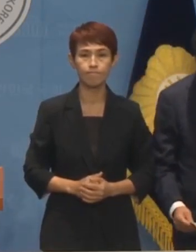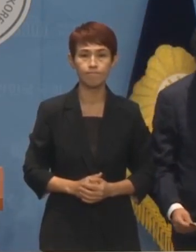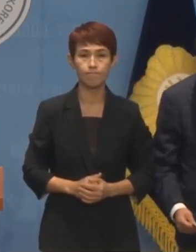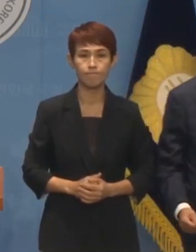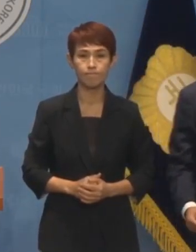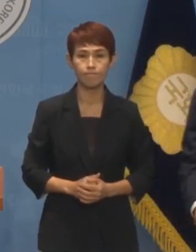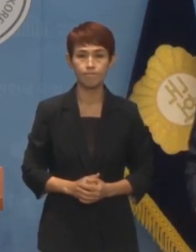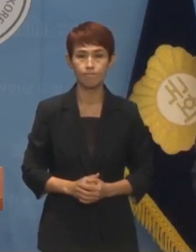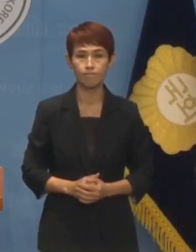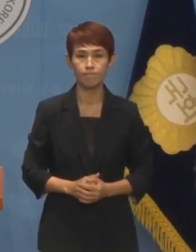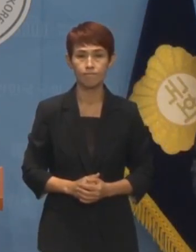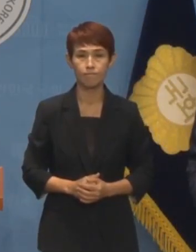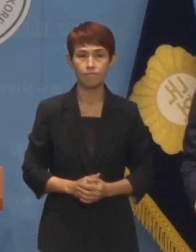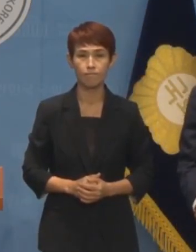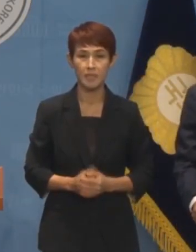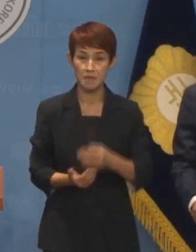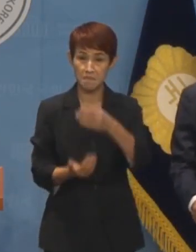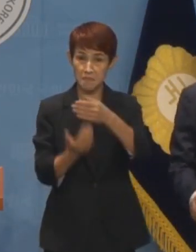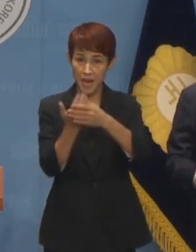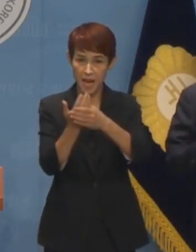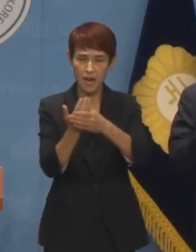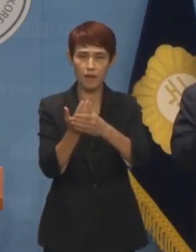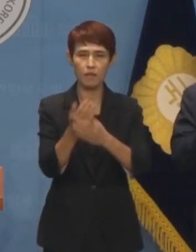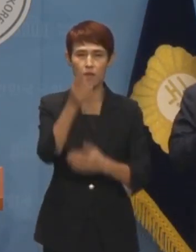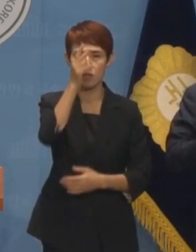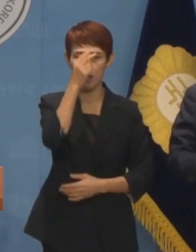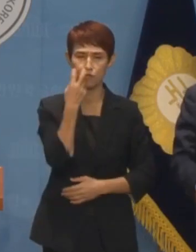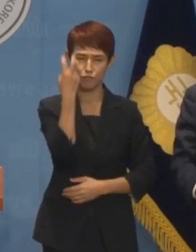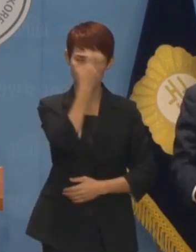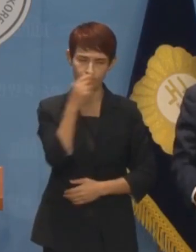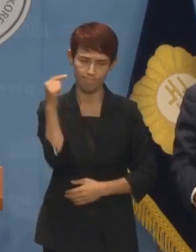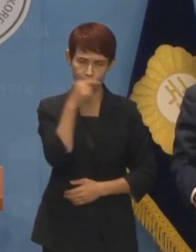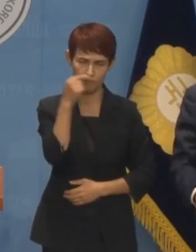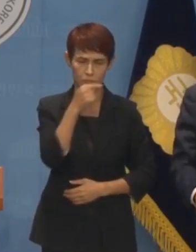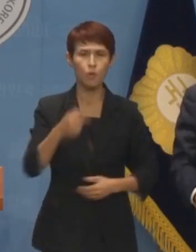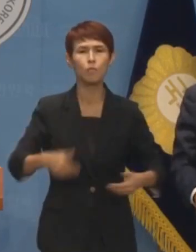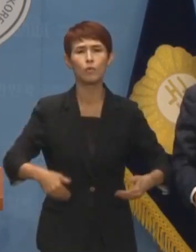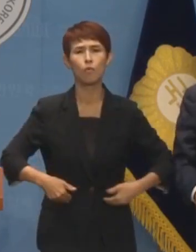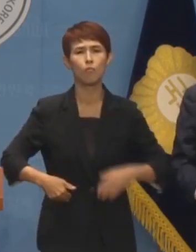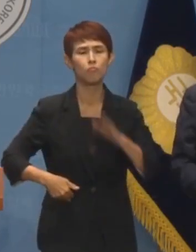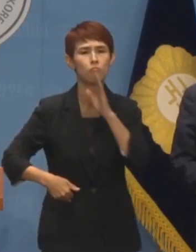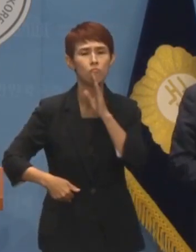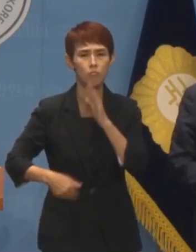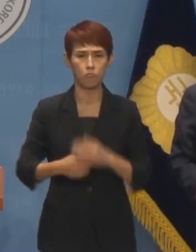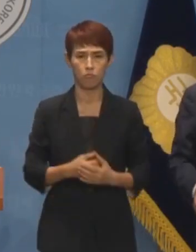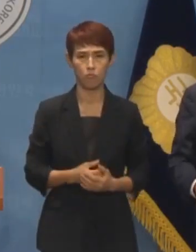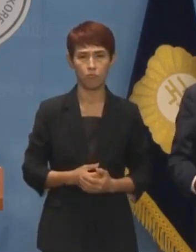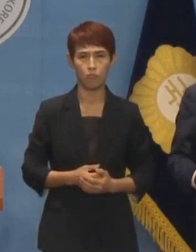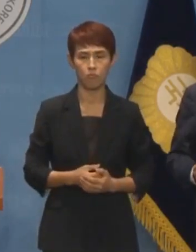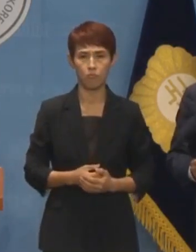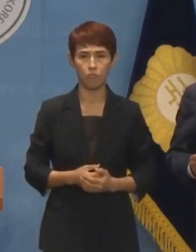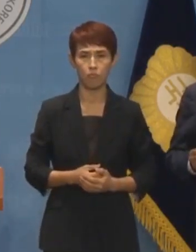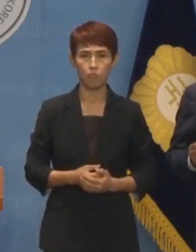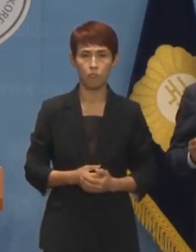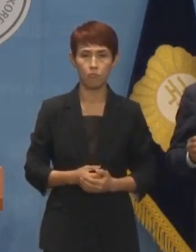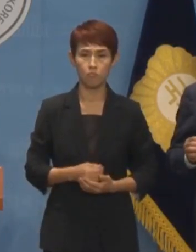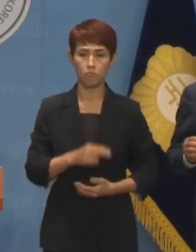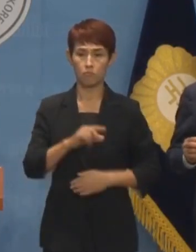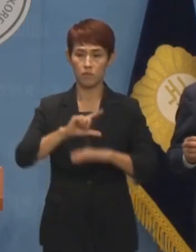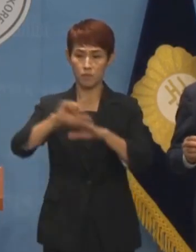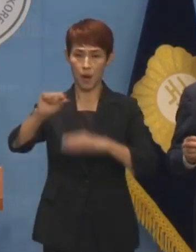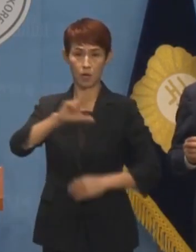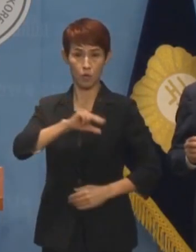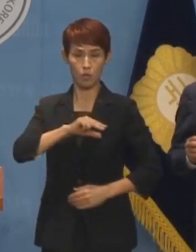이 사건은 처음부터 면밀히 수사가 이루어져야 할 사안입니다. 지방의원이 국회의원